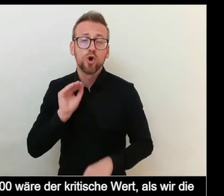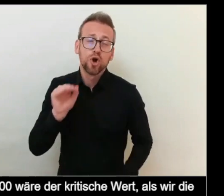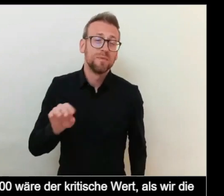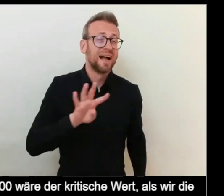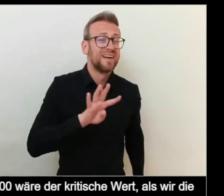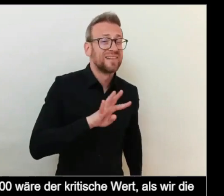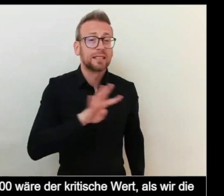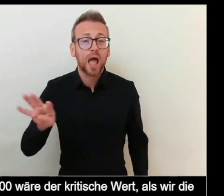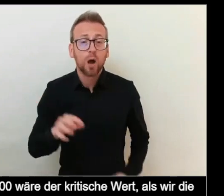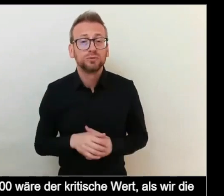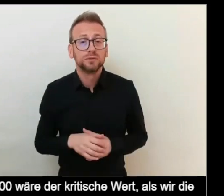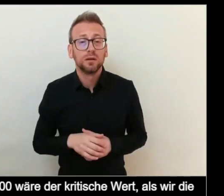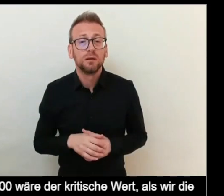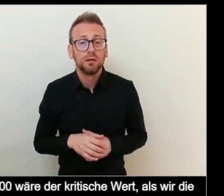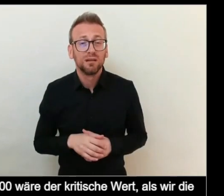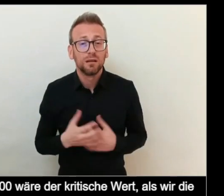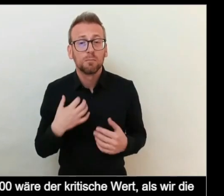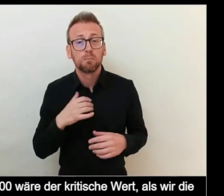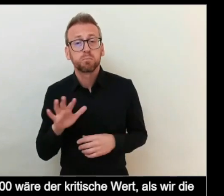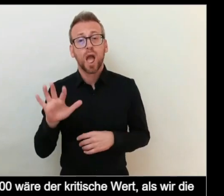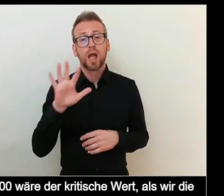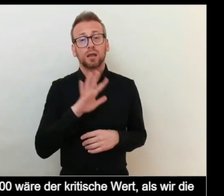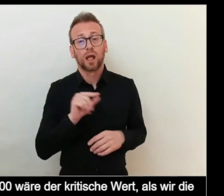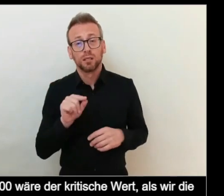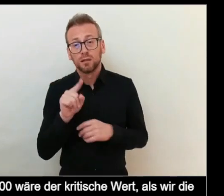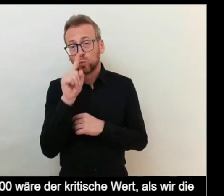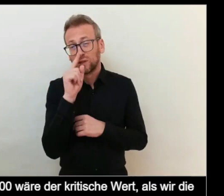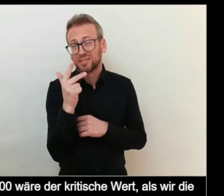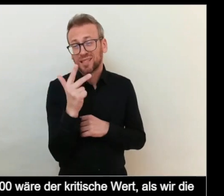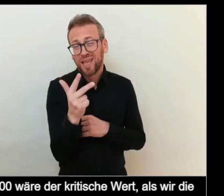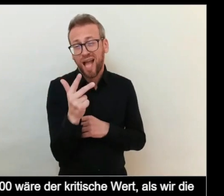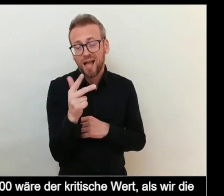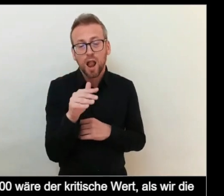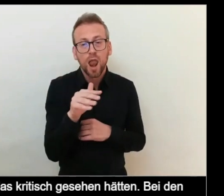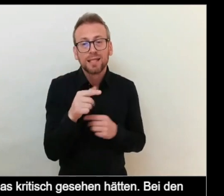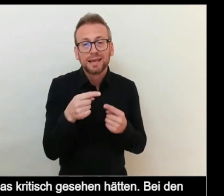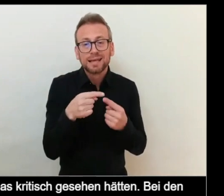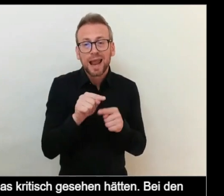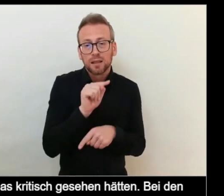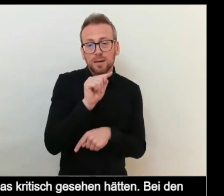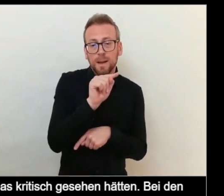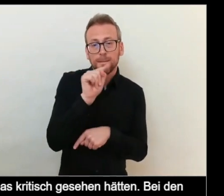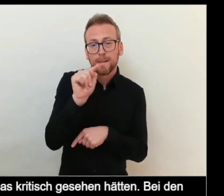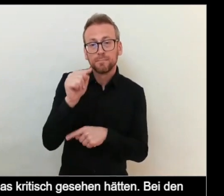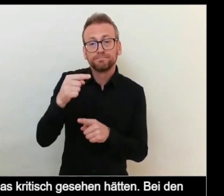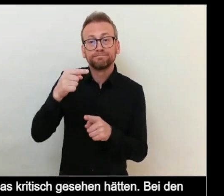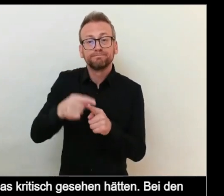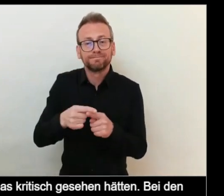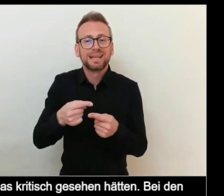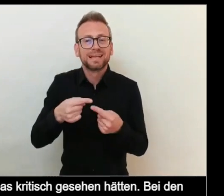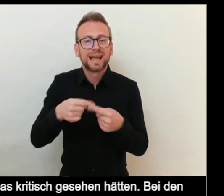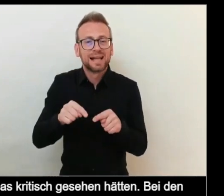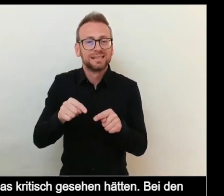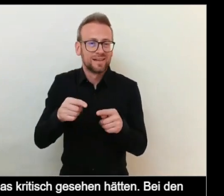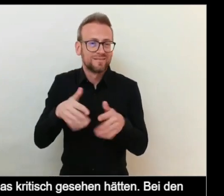eine Stagnation. Wir haben auch heute wieder nur die 73,9 Erstimpfungen, 74,5